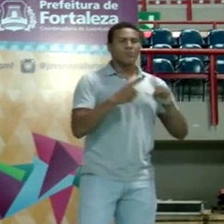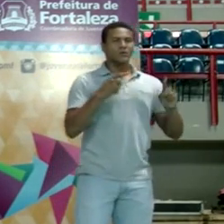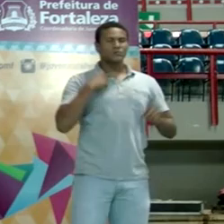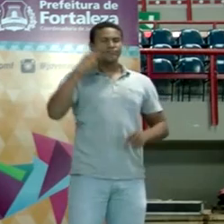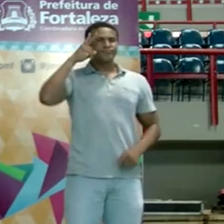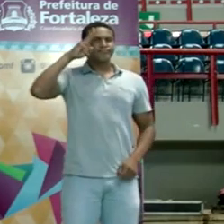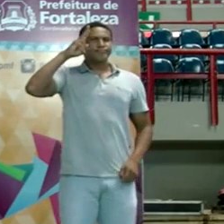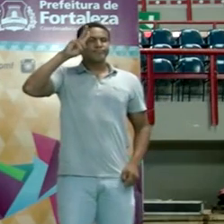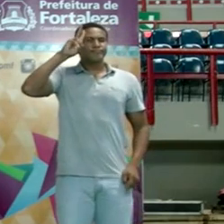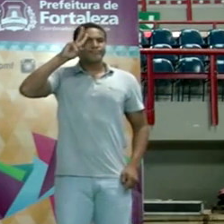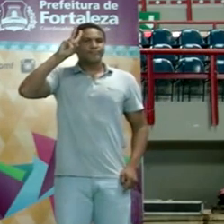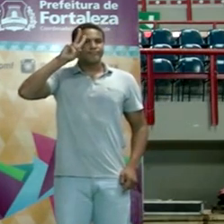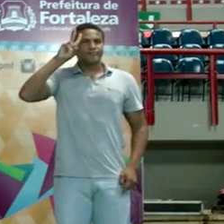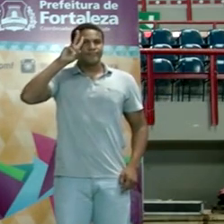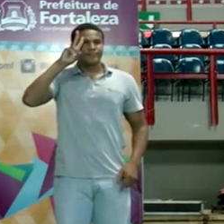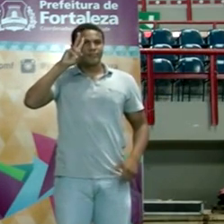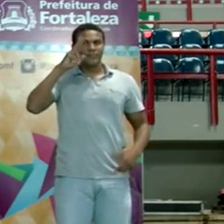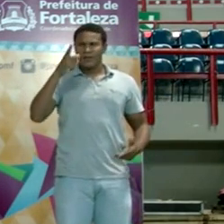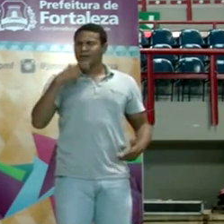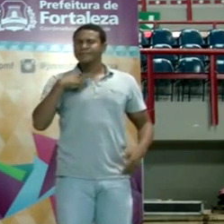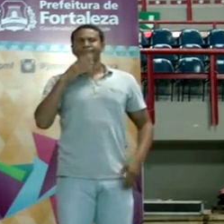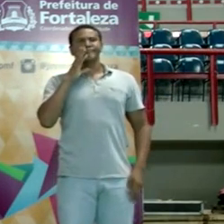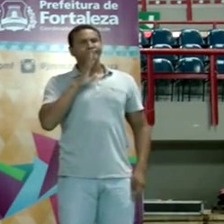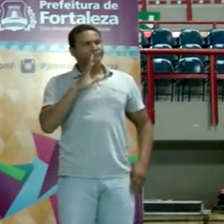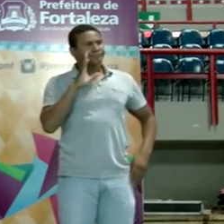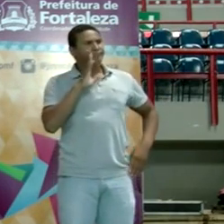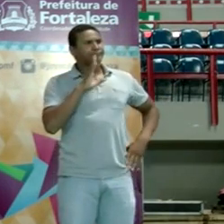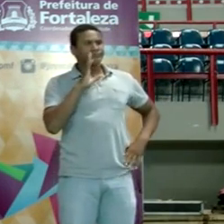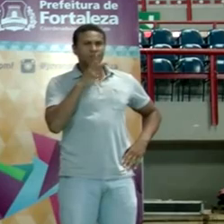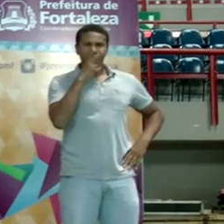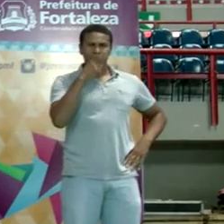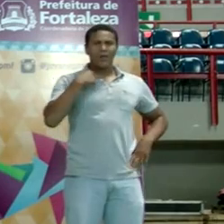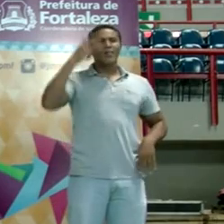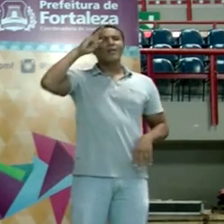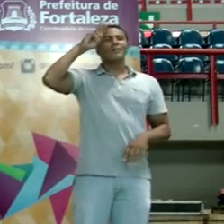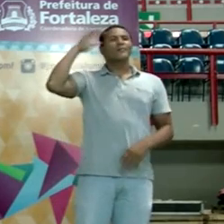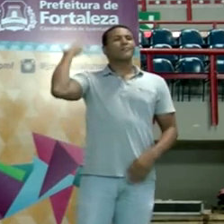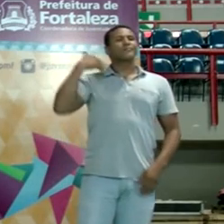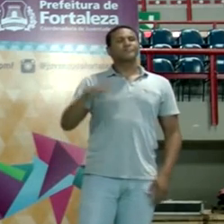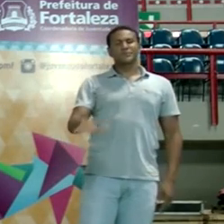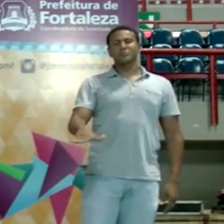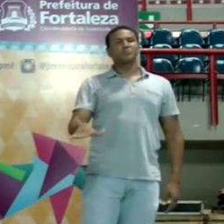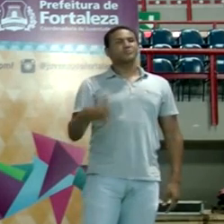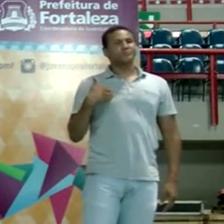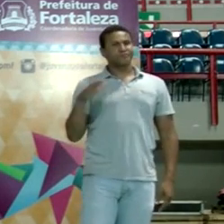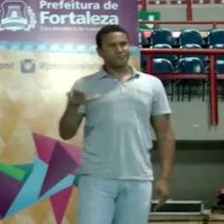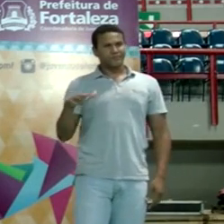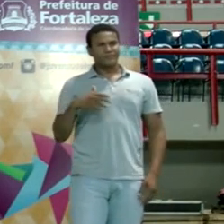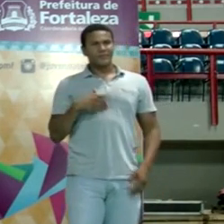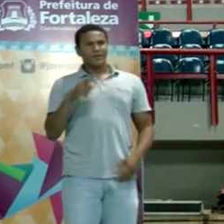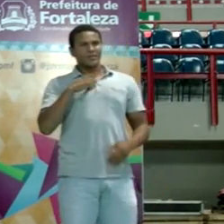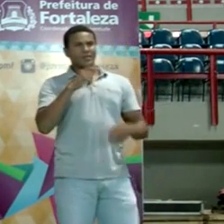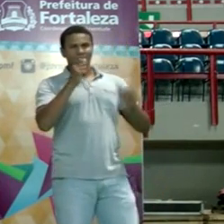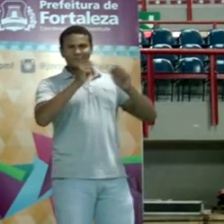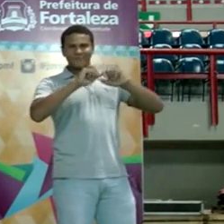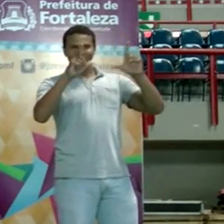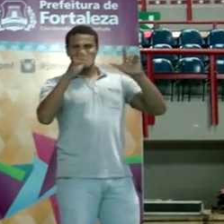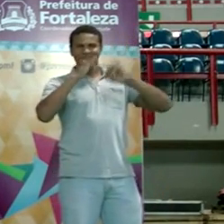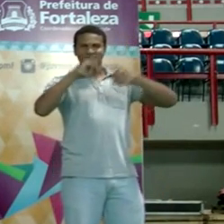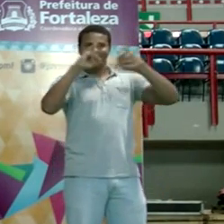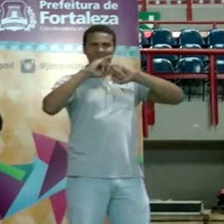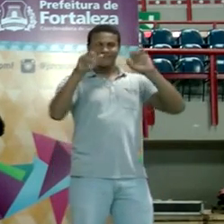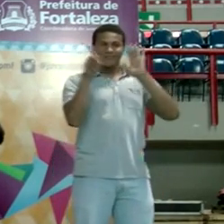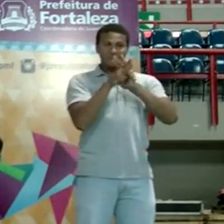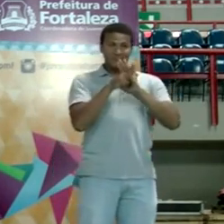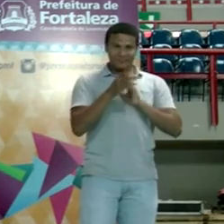você lembrar daquele produto. Isso é que é legal. Eu me lembro quando eu era pivete, passava uma propaganda do Guaraná Antártica, que era na